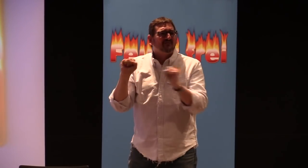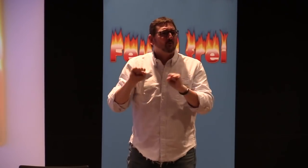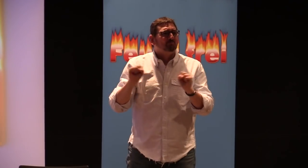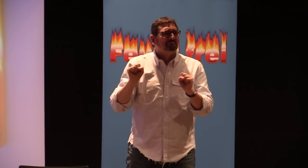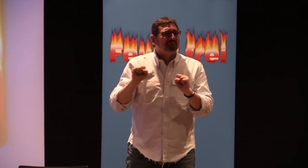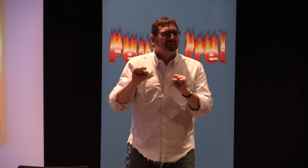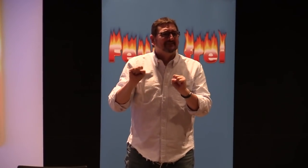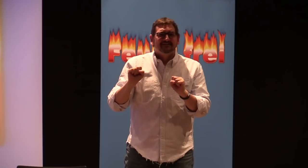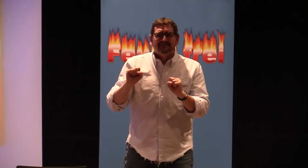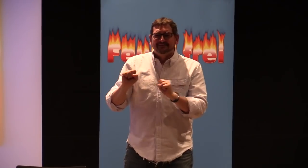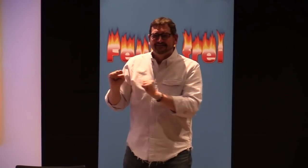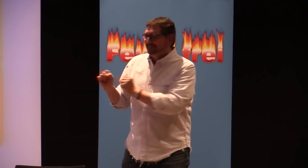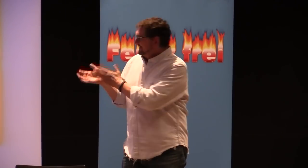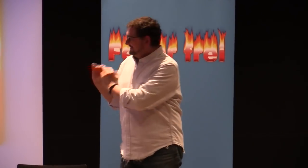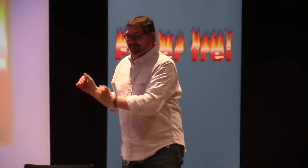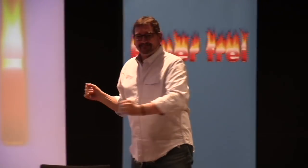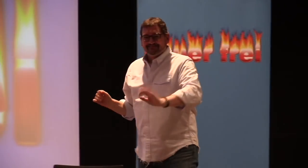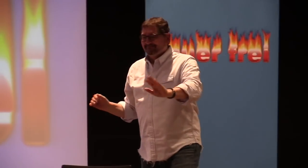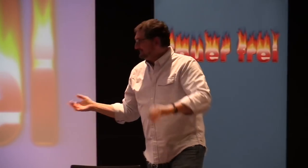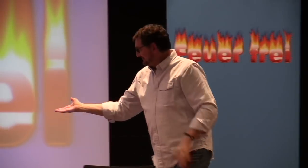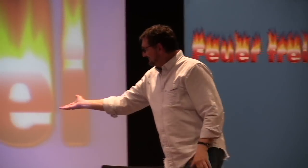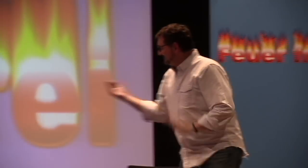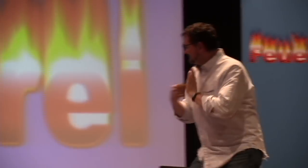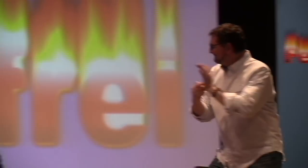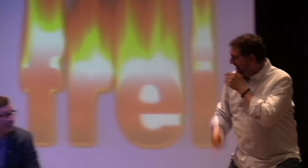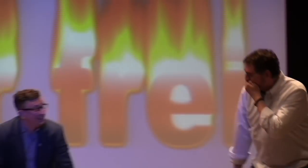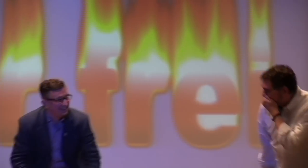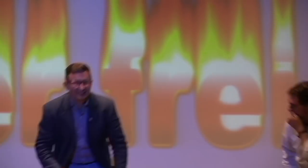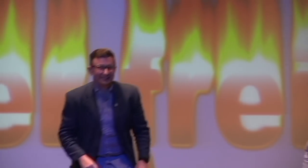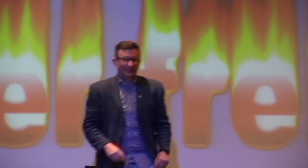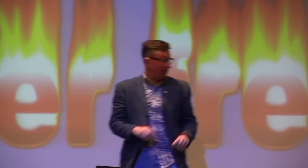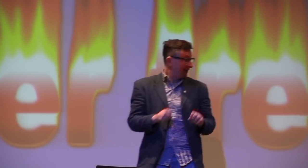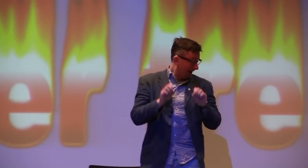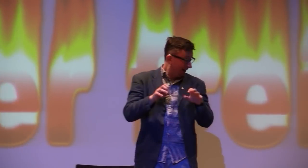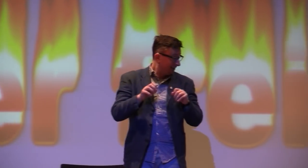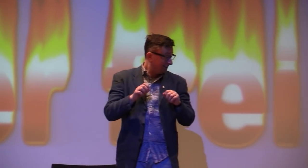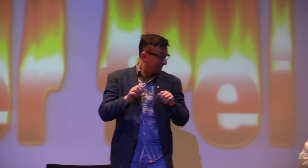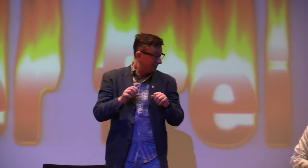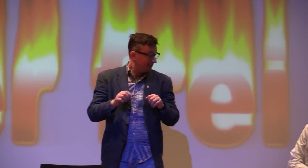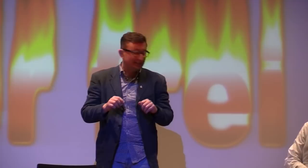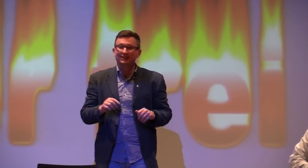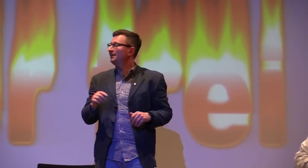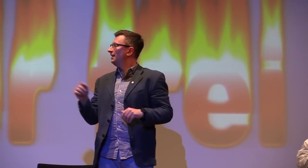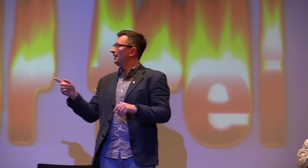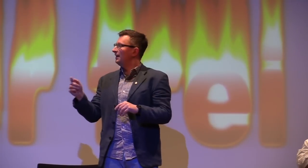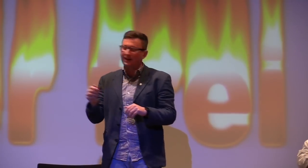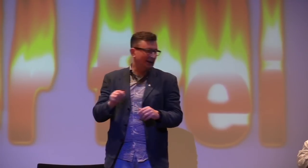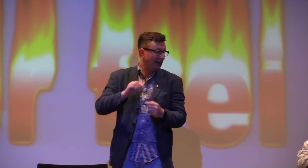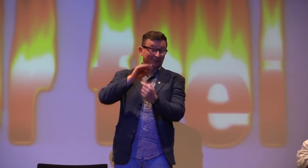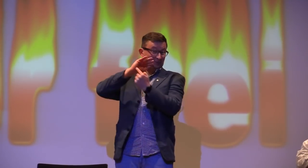Nochmal ganz kurz, wir hatten ja ein Vorgespräch und ich glaube, einige kennen diese Namensgebärde für die deutsche Gehörlosenjugend. Also soll ich die erklären jetzt? Ja, bitte,